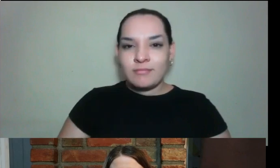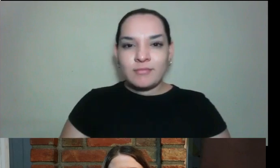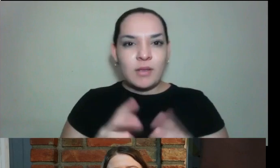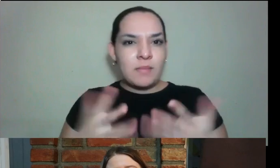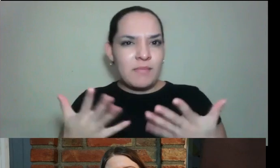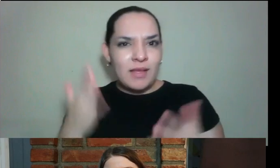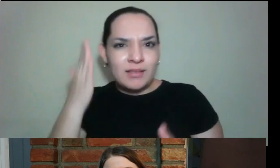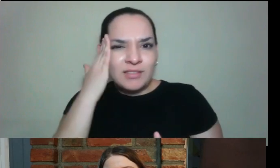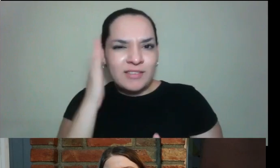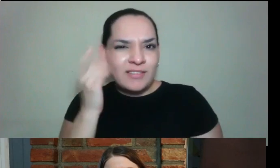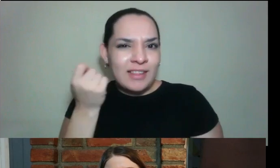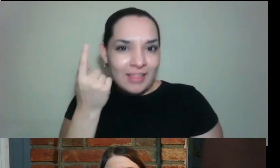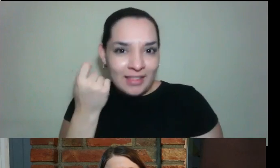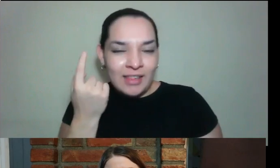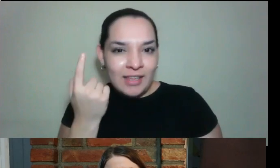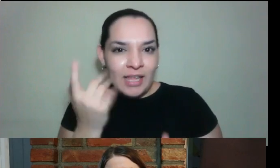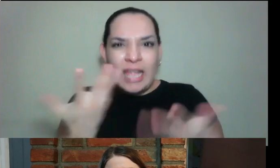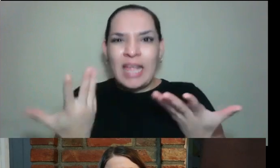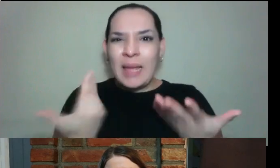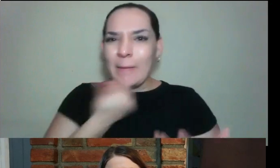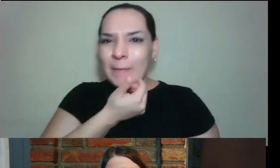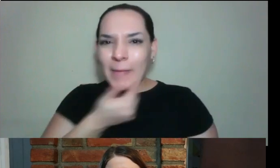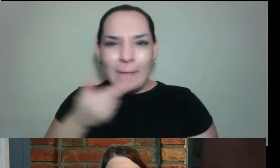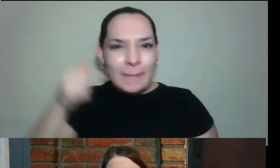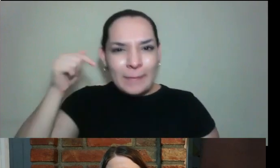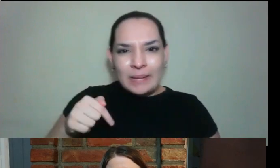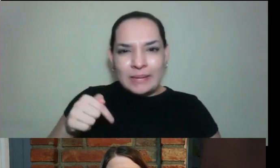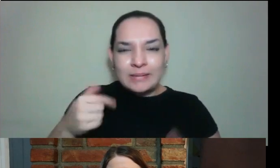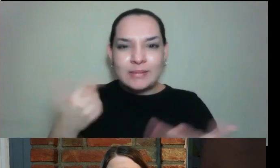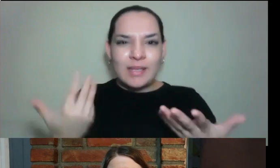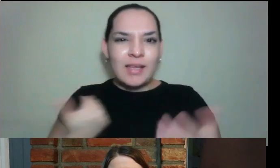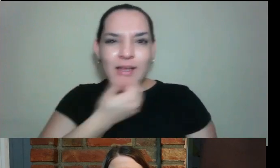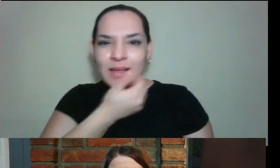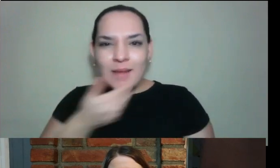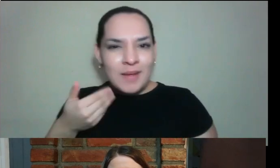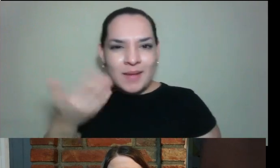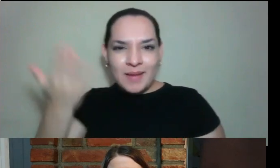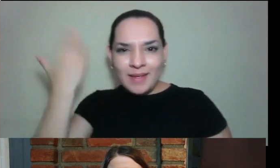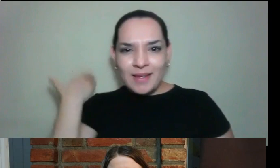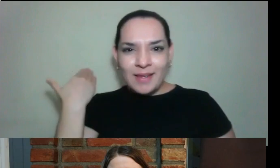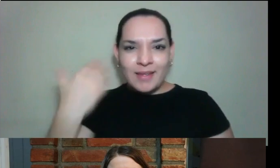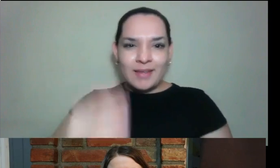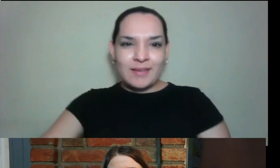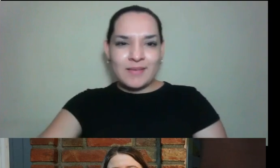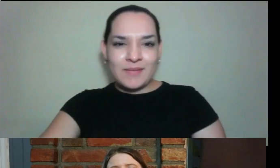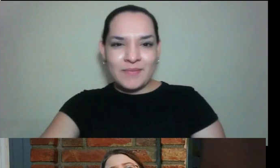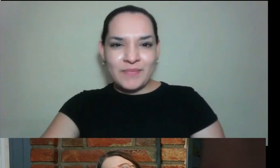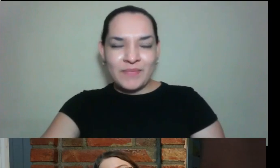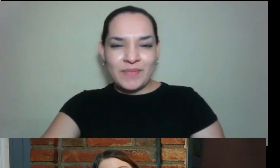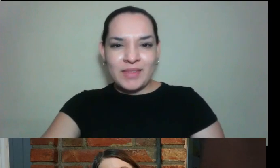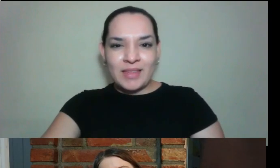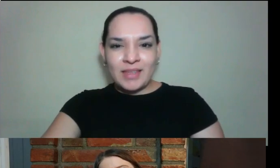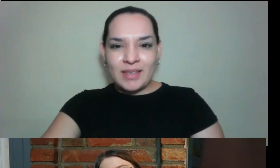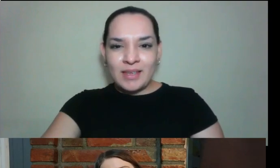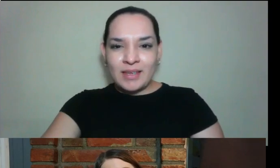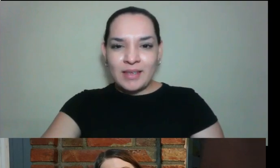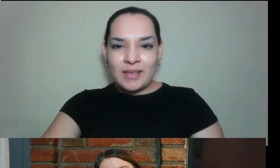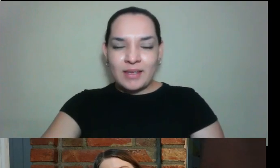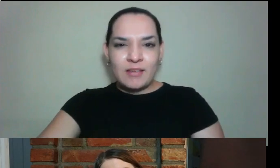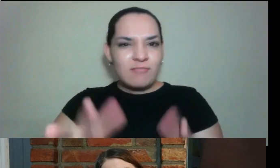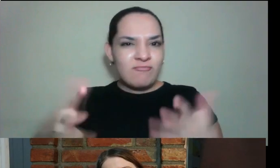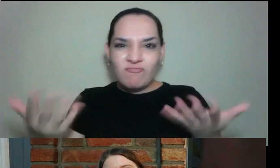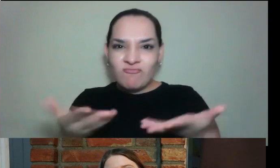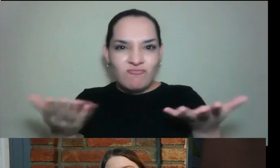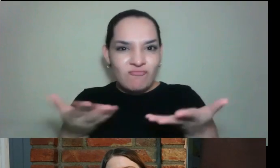poder de alguna manera entender qué era la cosa que me estaban pasando, qué era la cosa que me habían pasado y qué